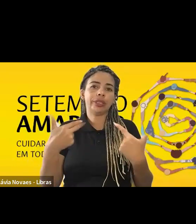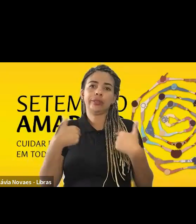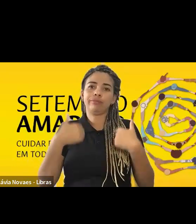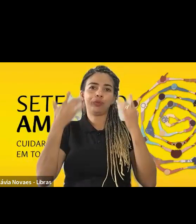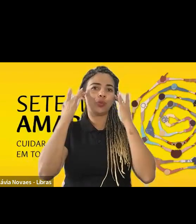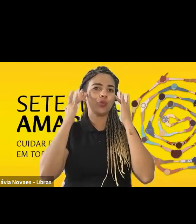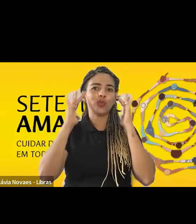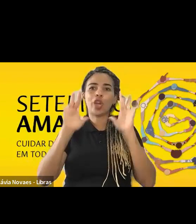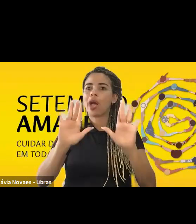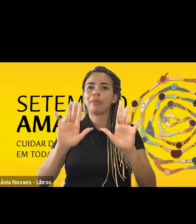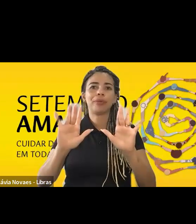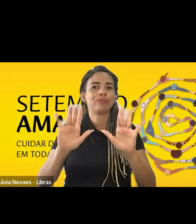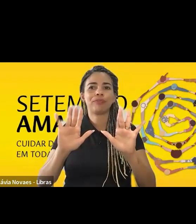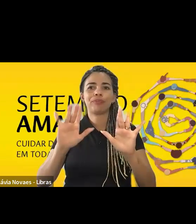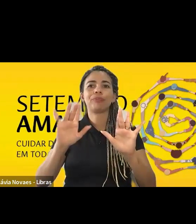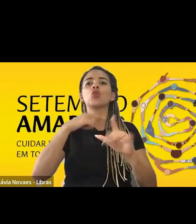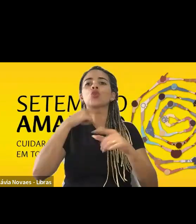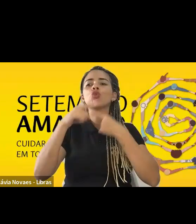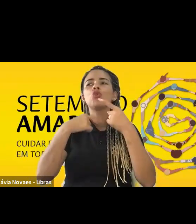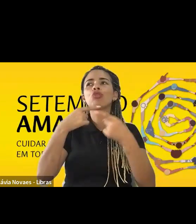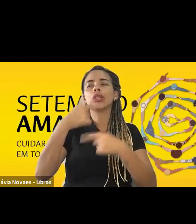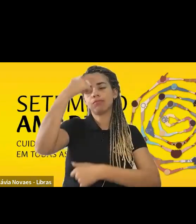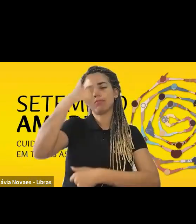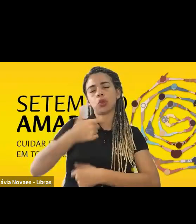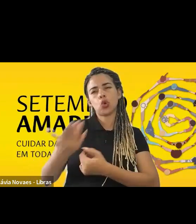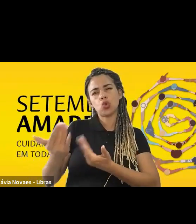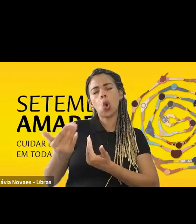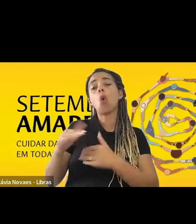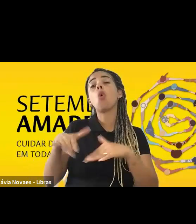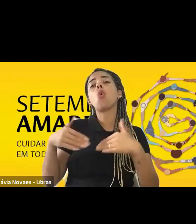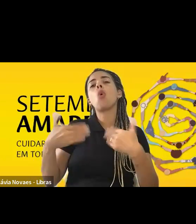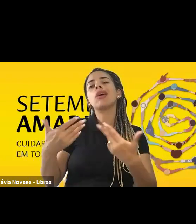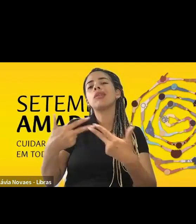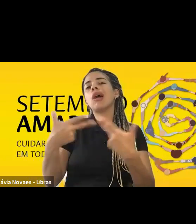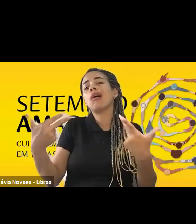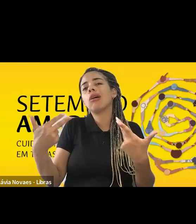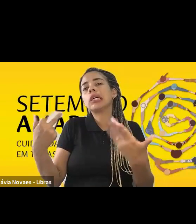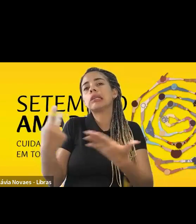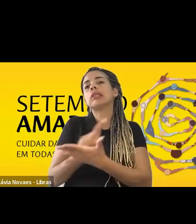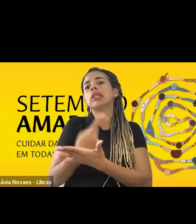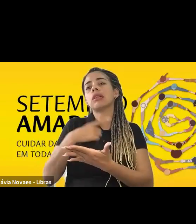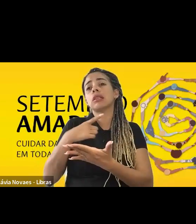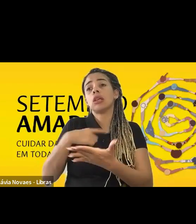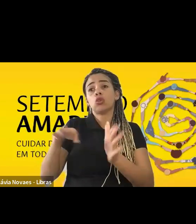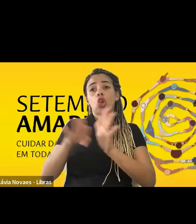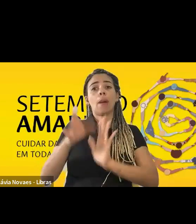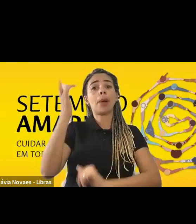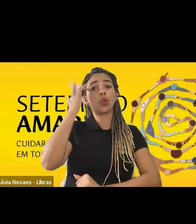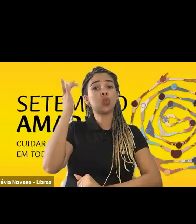uma dúvida desse adolescente de quando é que isso vai acontecer, de quando é que isso vai chegar, né? E